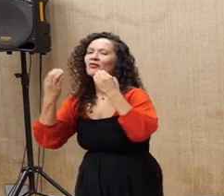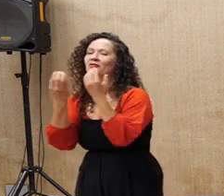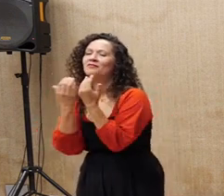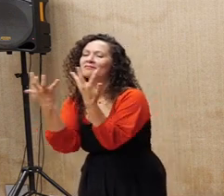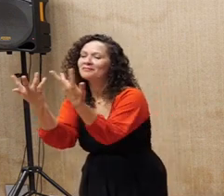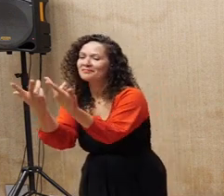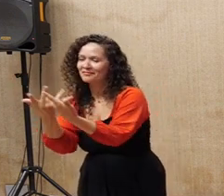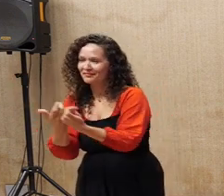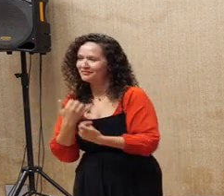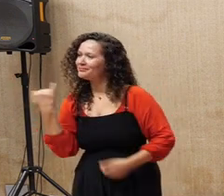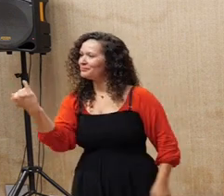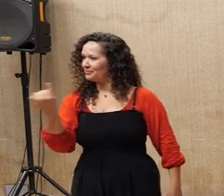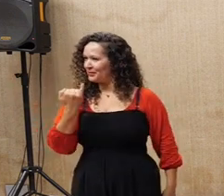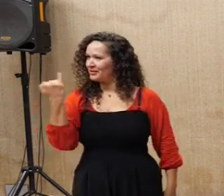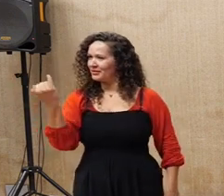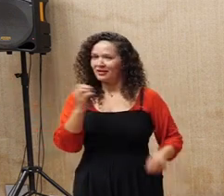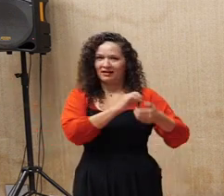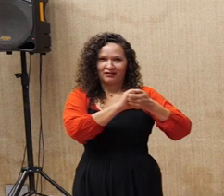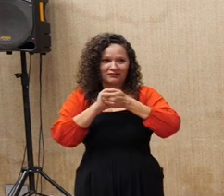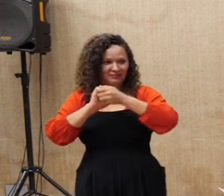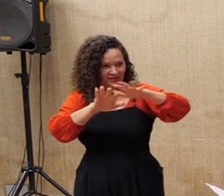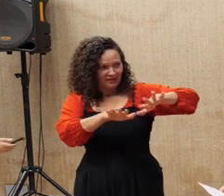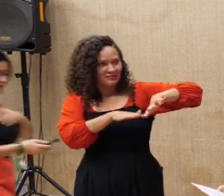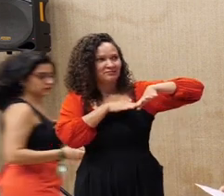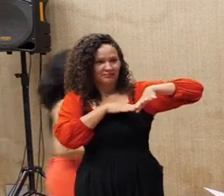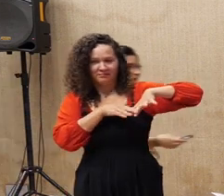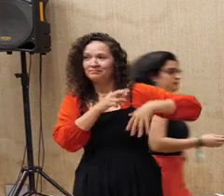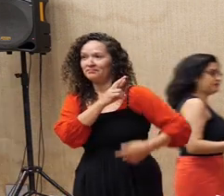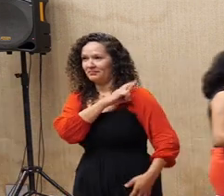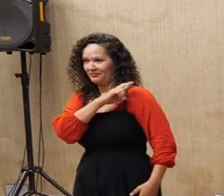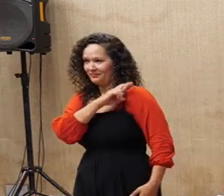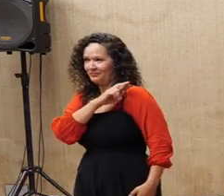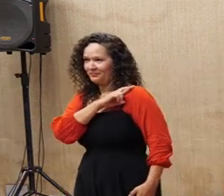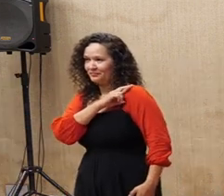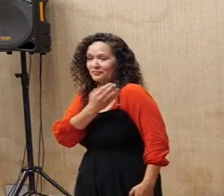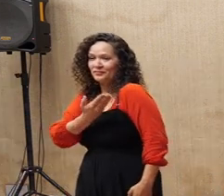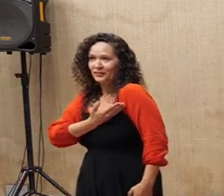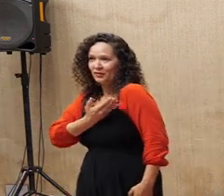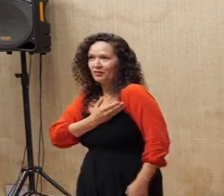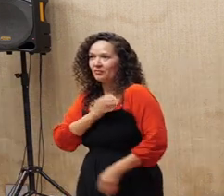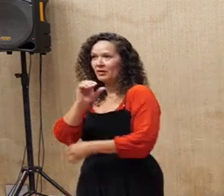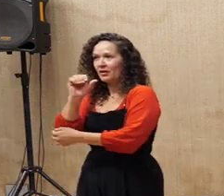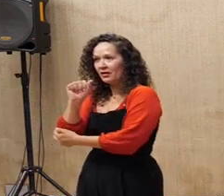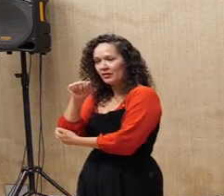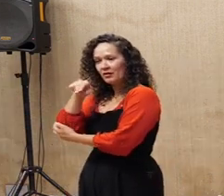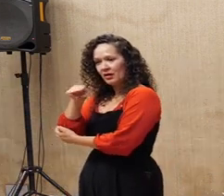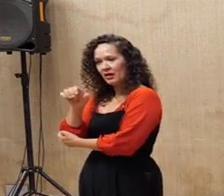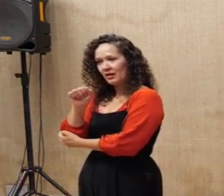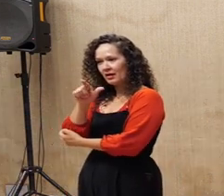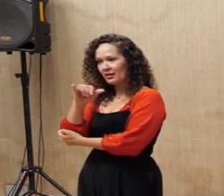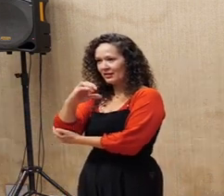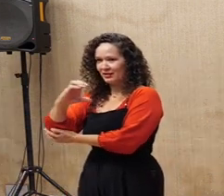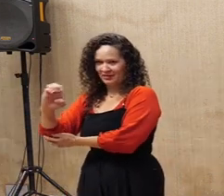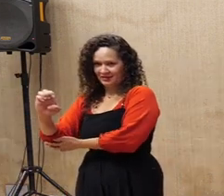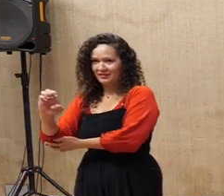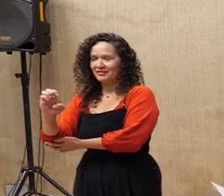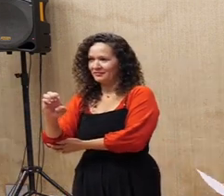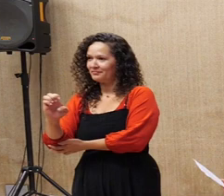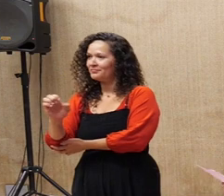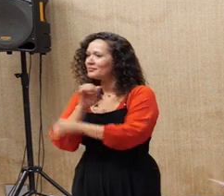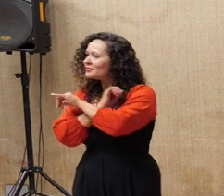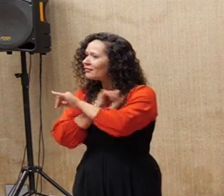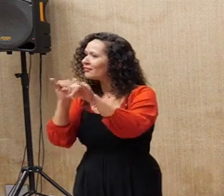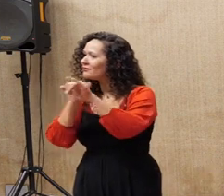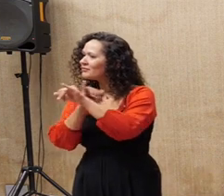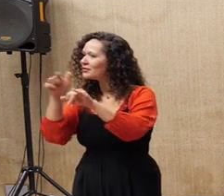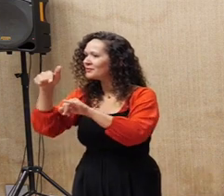conferência, saudar essa mesa sob o comando do companheiro Cantalice. Eu estava